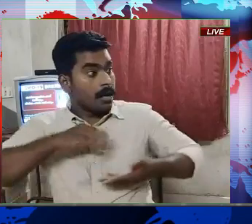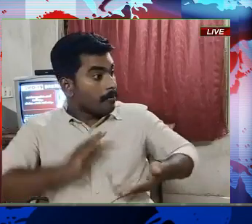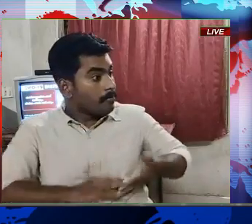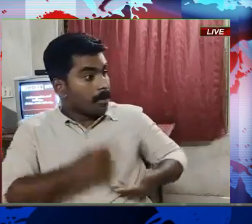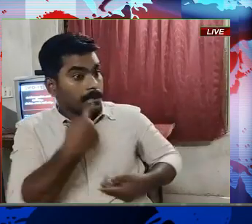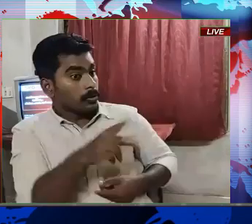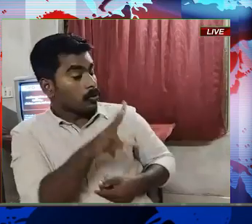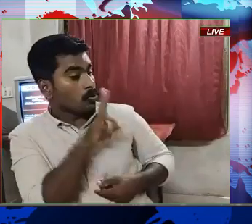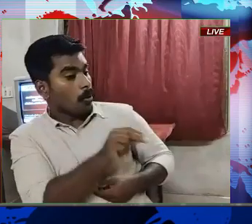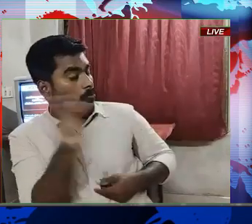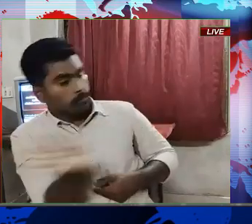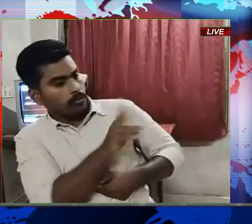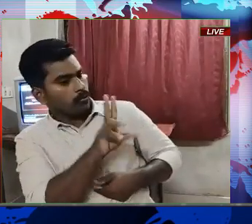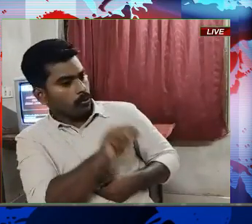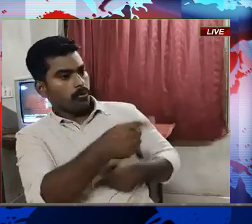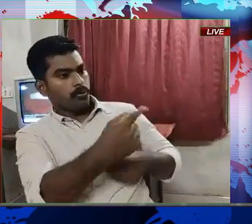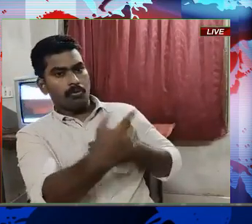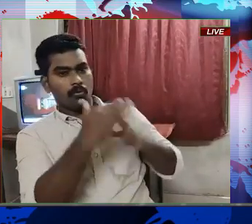അപ്പം അതിന്